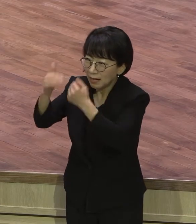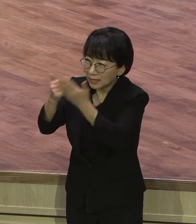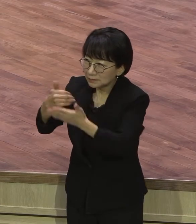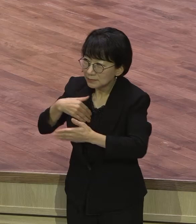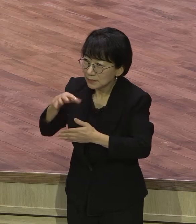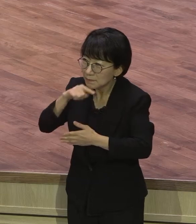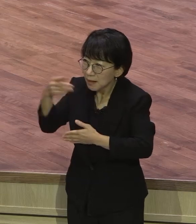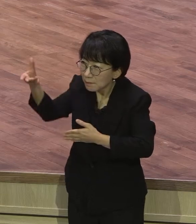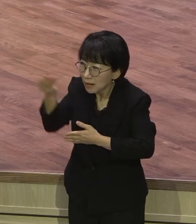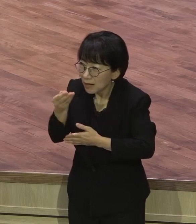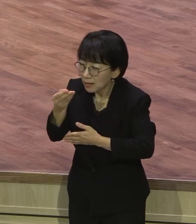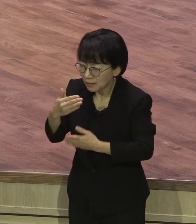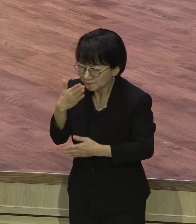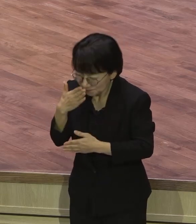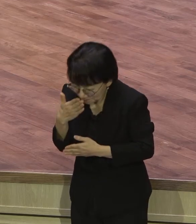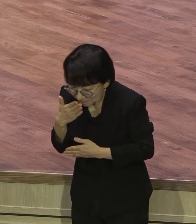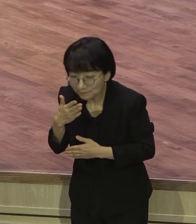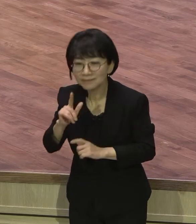늘 빚진 자